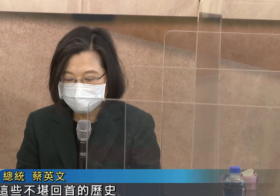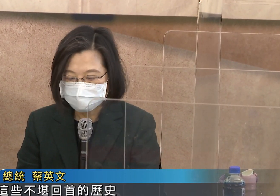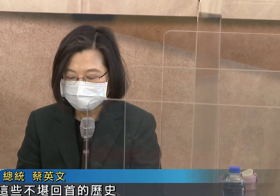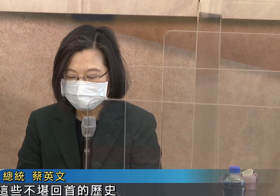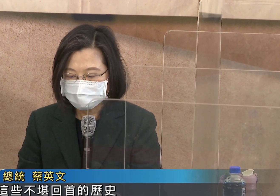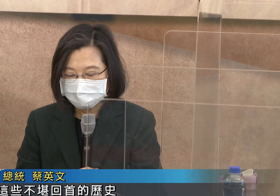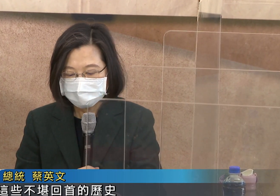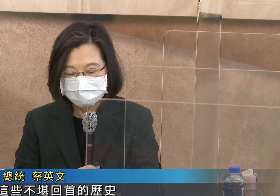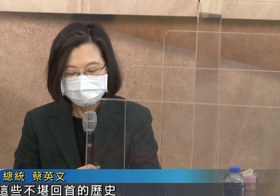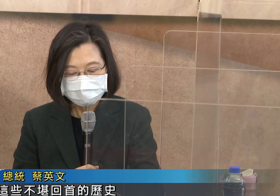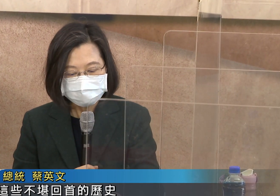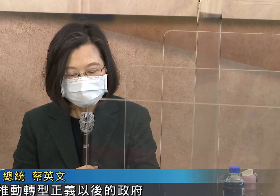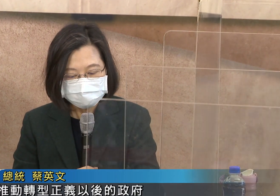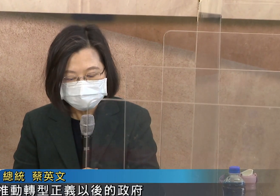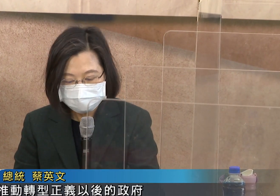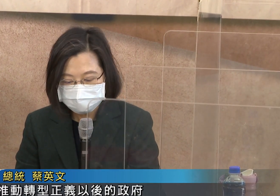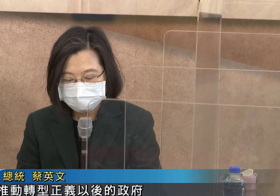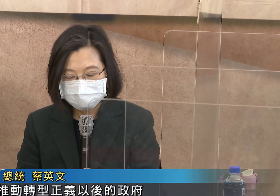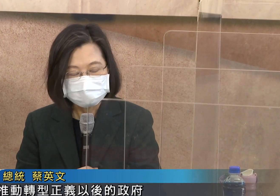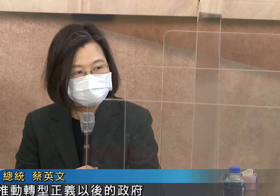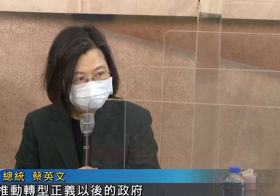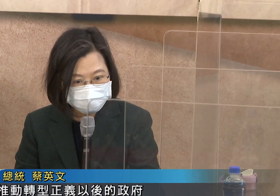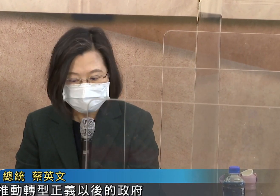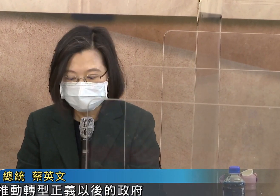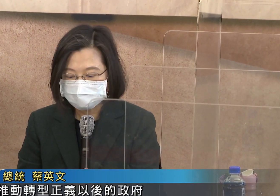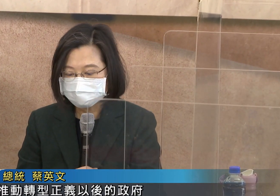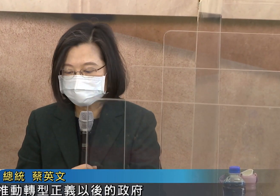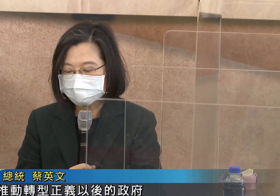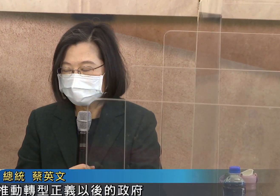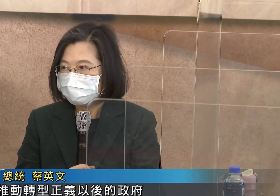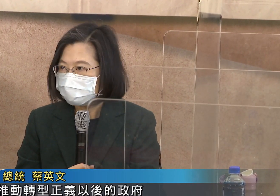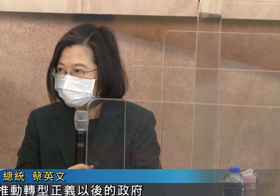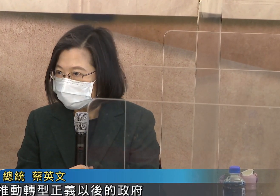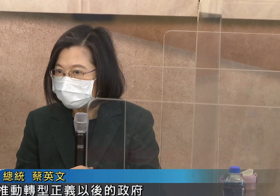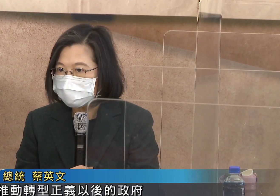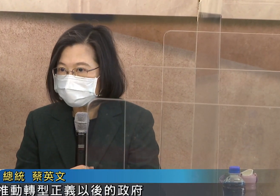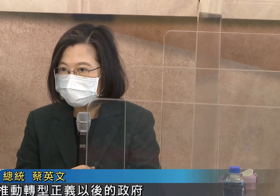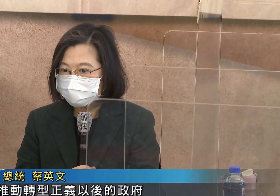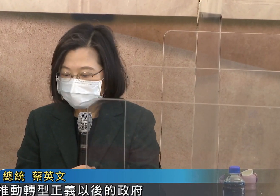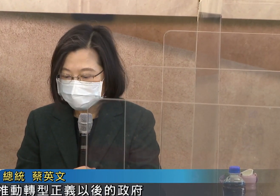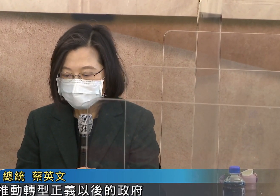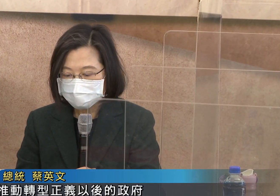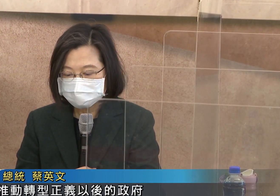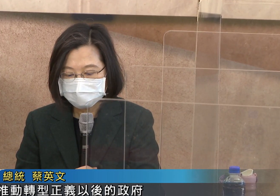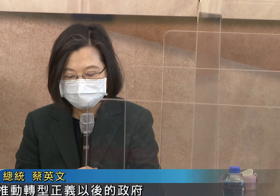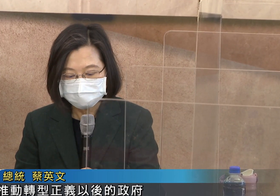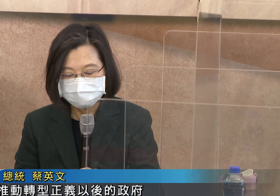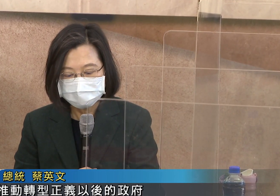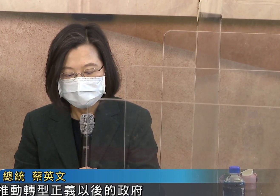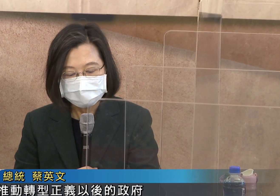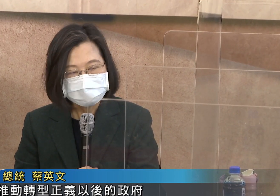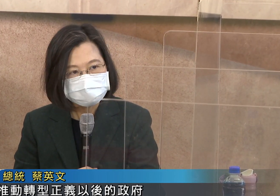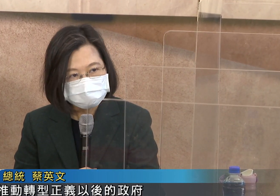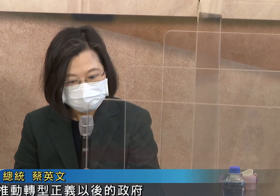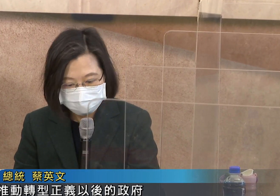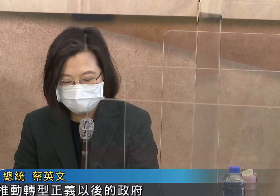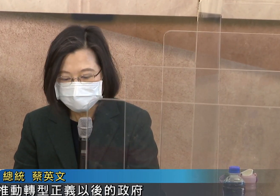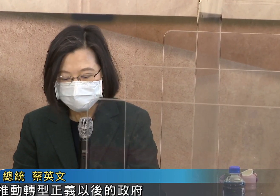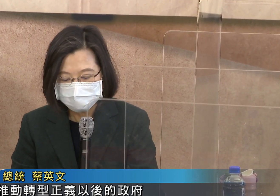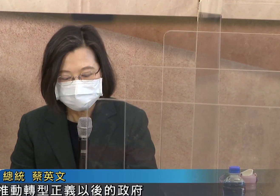湾，推动转型正义以后的政府，绝对不会再走向威权